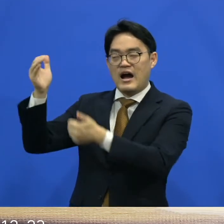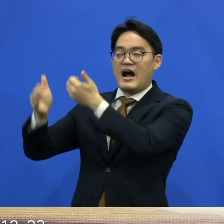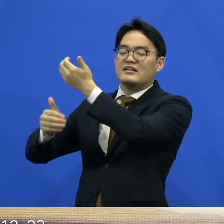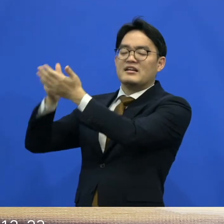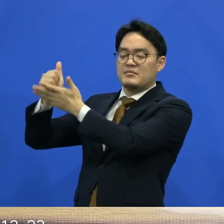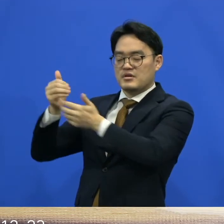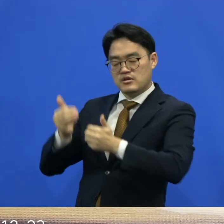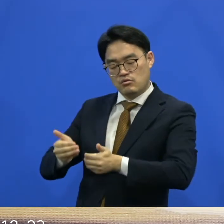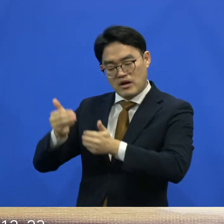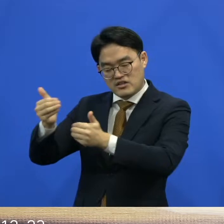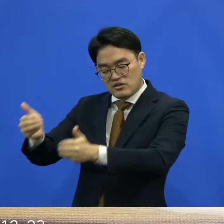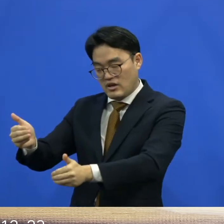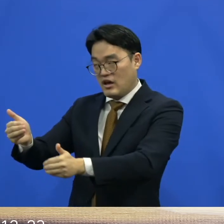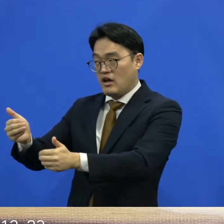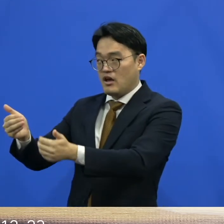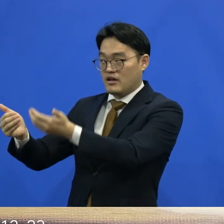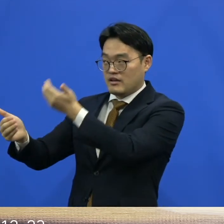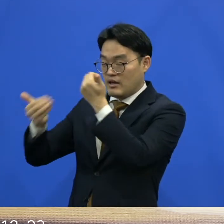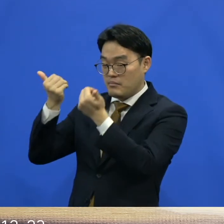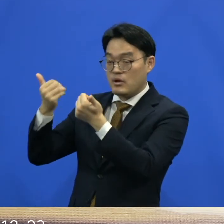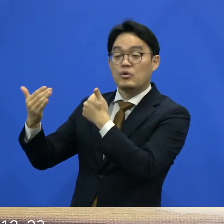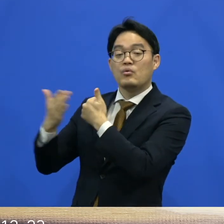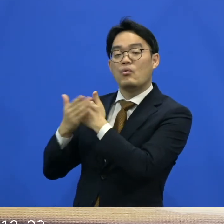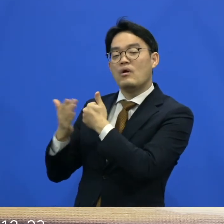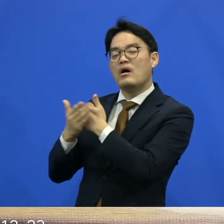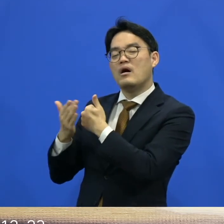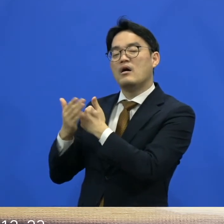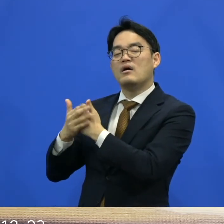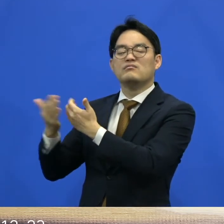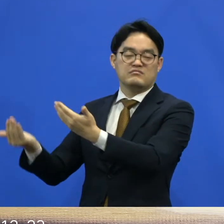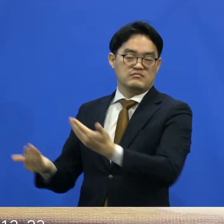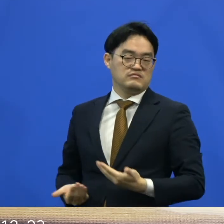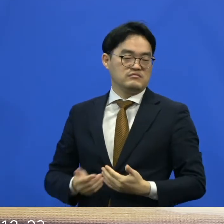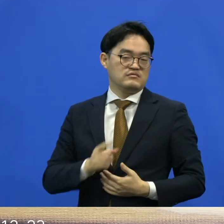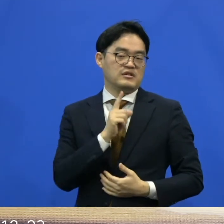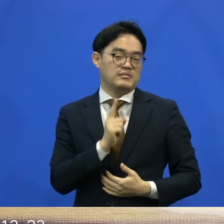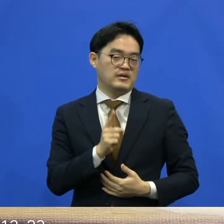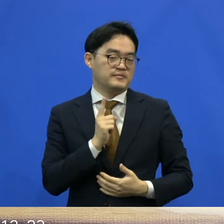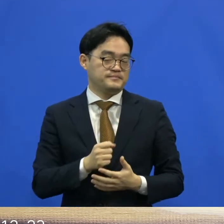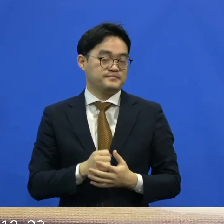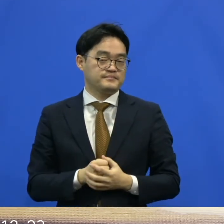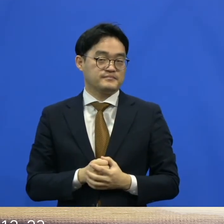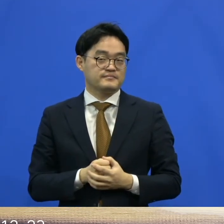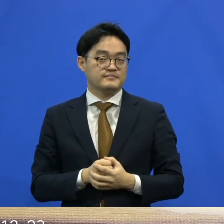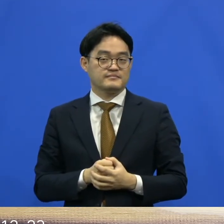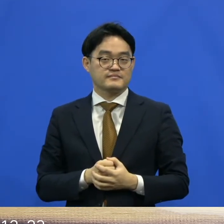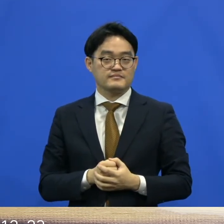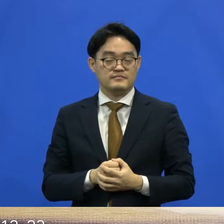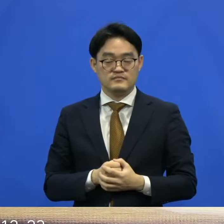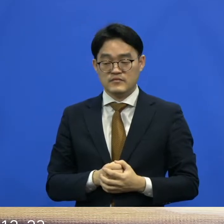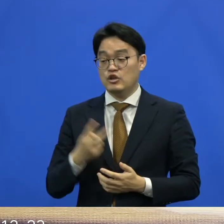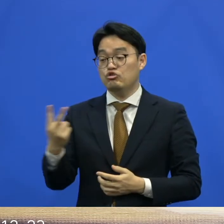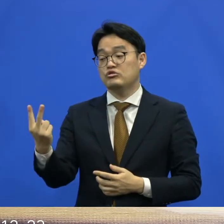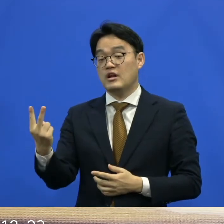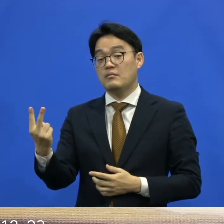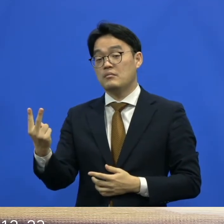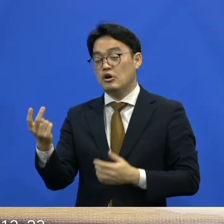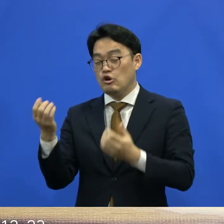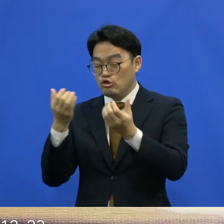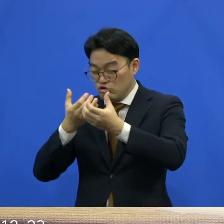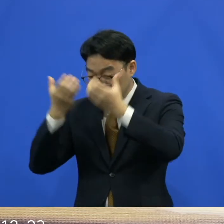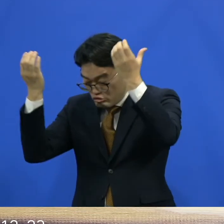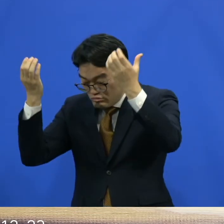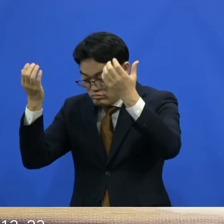그들이 동시에 꿈을 누가 꾸게 하셨을까요? 꿈을 누가 해석하게